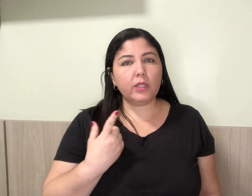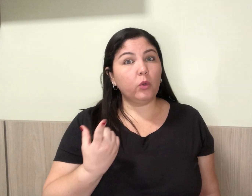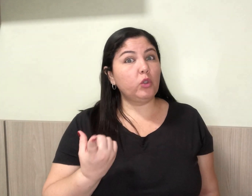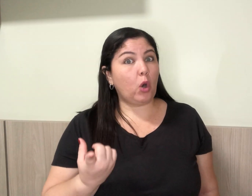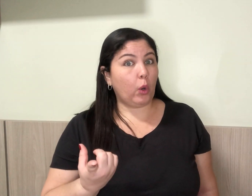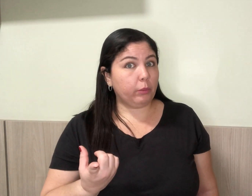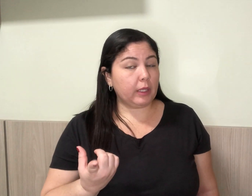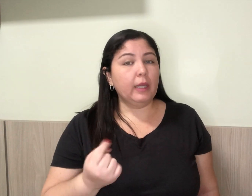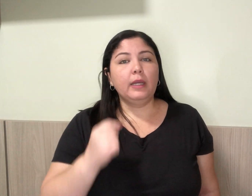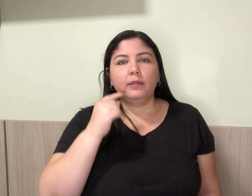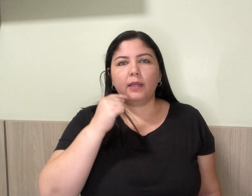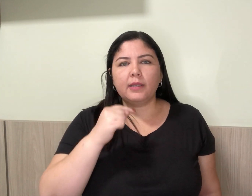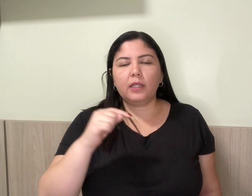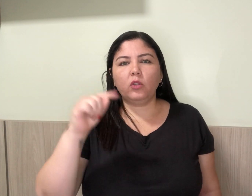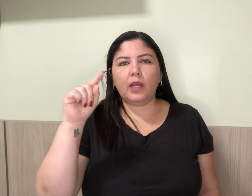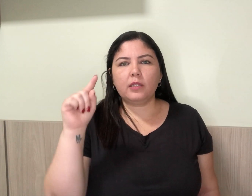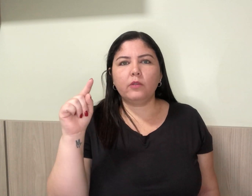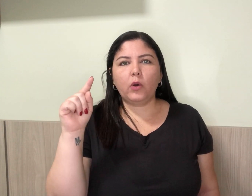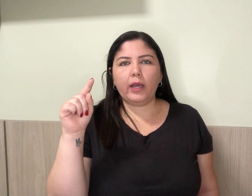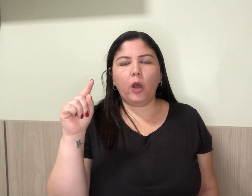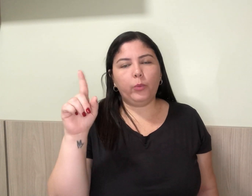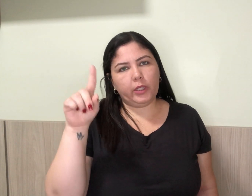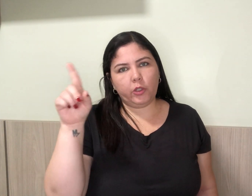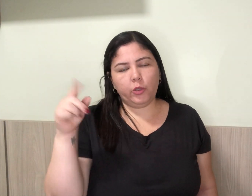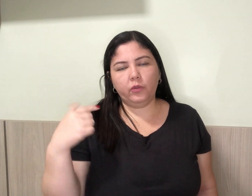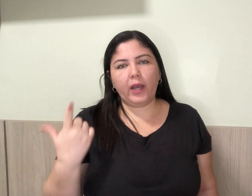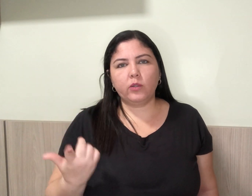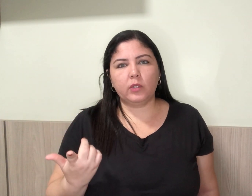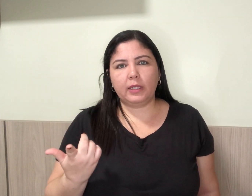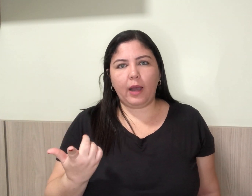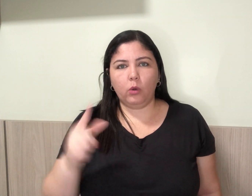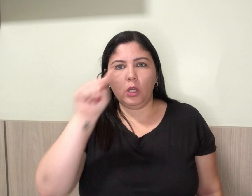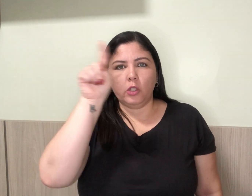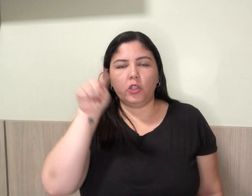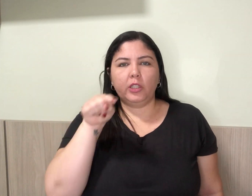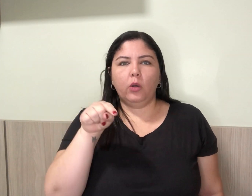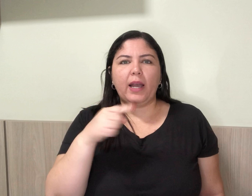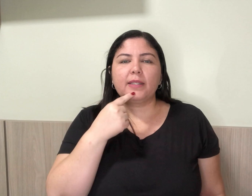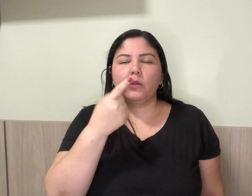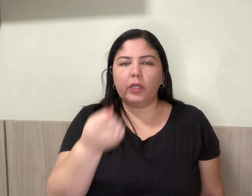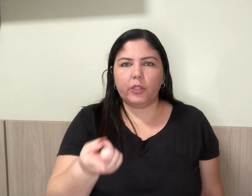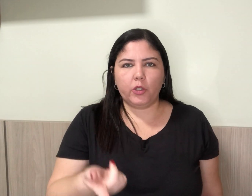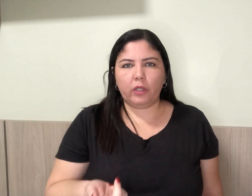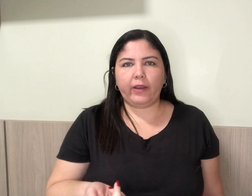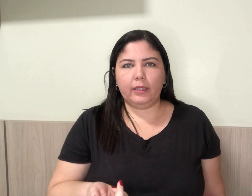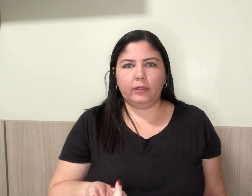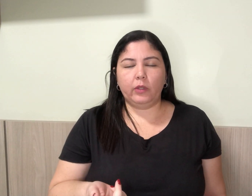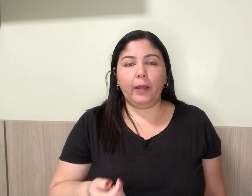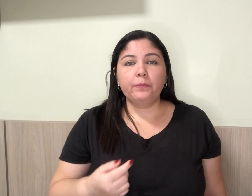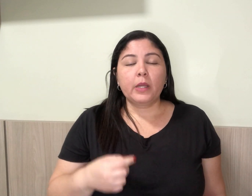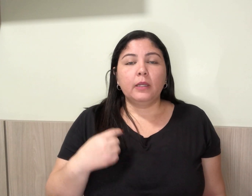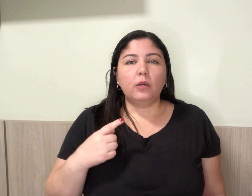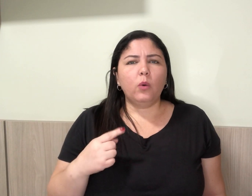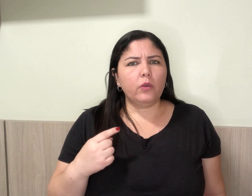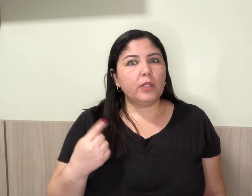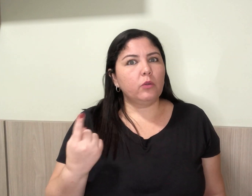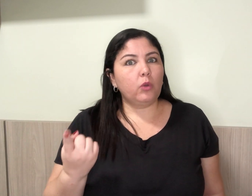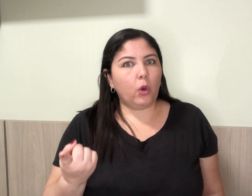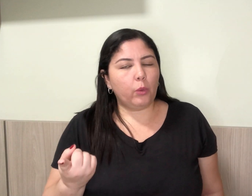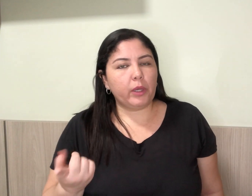seu nome? Tem essa entonação vocal, porque a gente não faz o sinal de interrogação na hora que a gente está falando, né? Então, qual o seu nome?